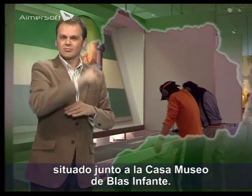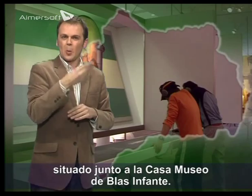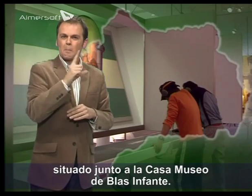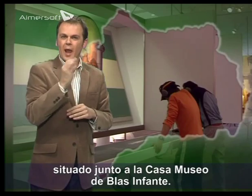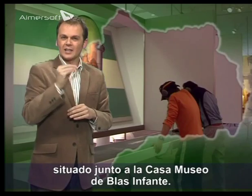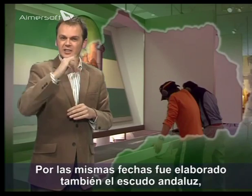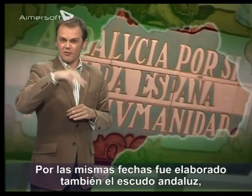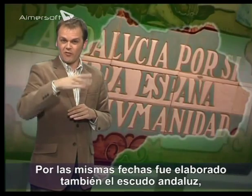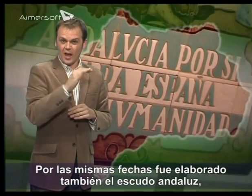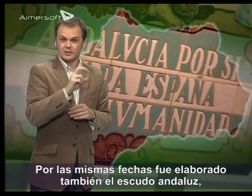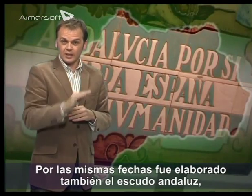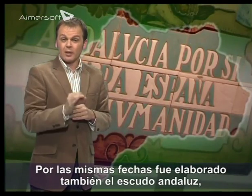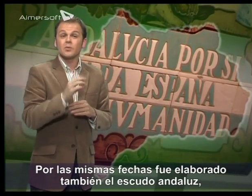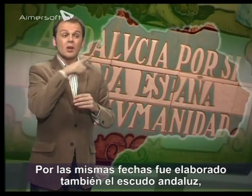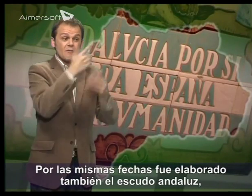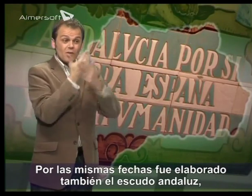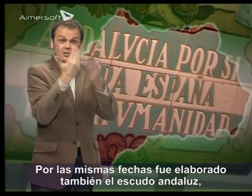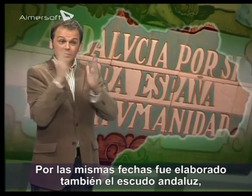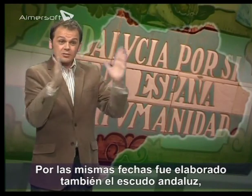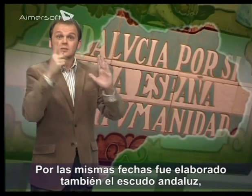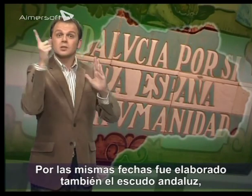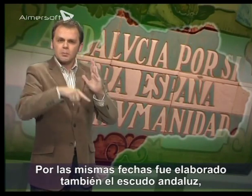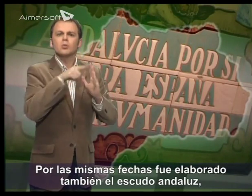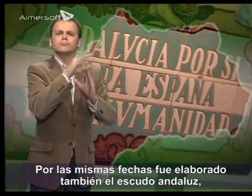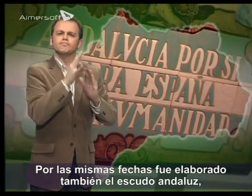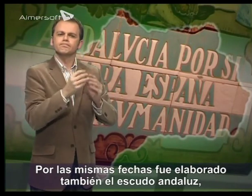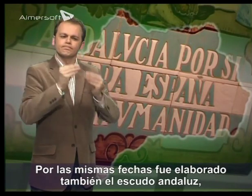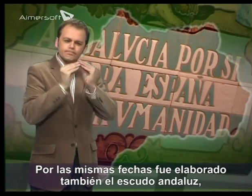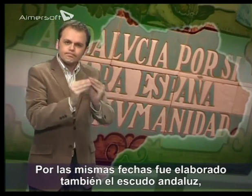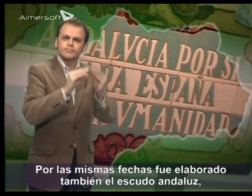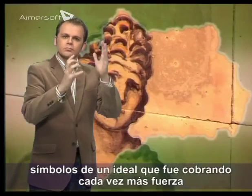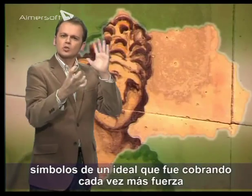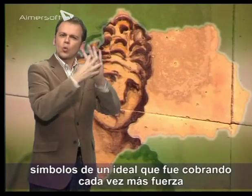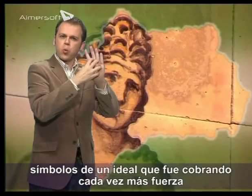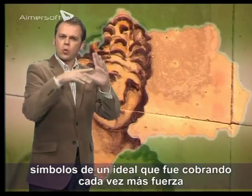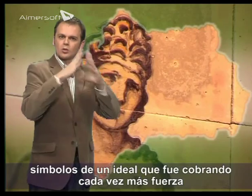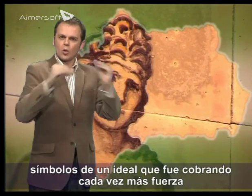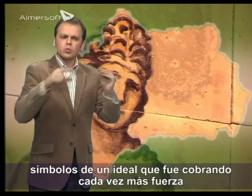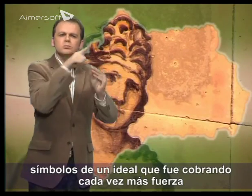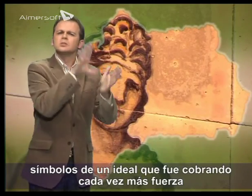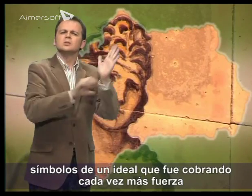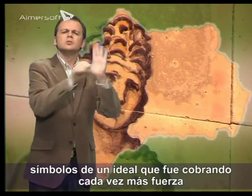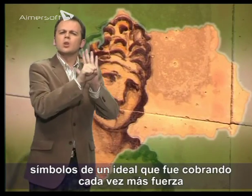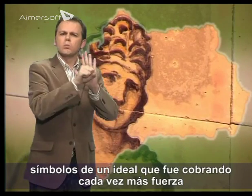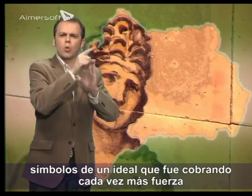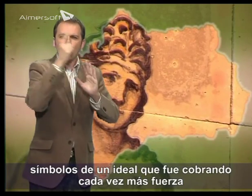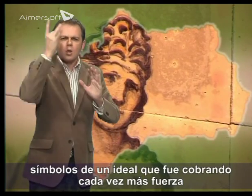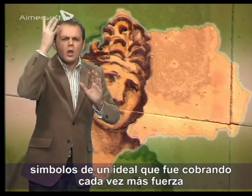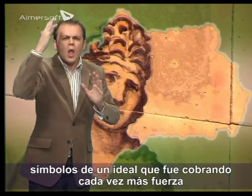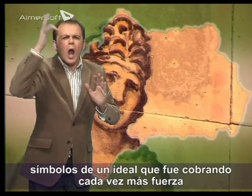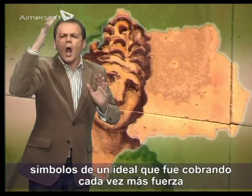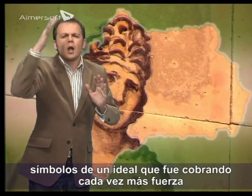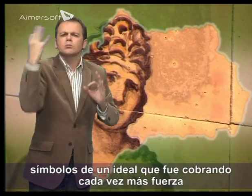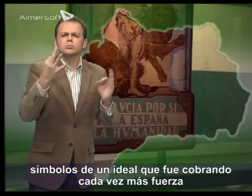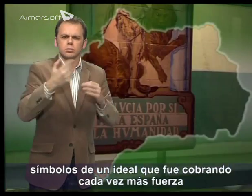Infante. Por las mismas fechas fue elaborado también el escudo andaluz, símbolos de un ideal que fue cobrando